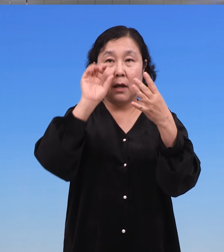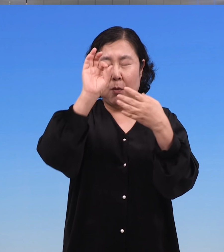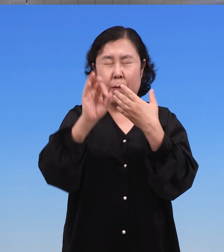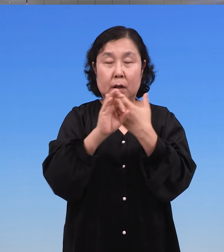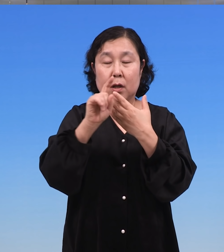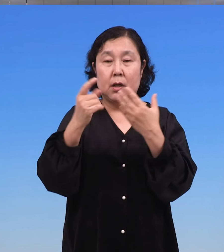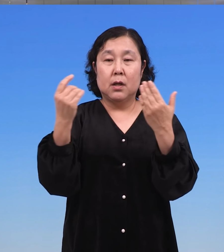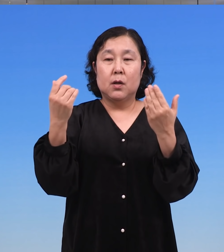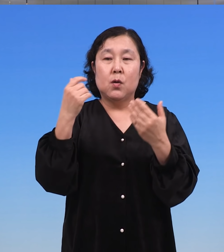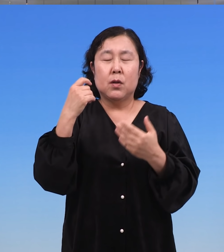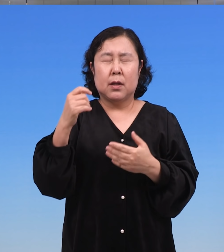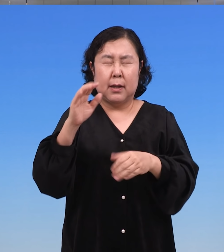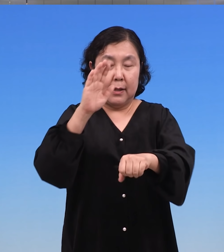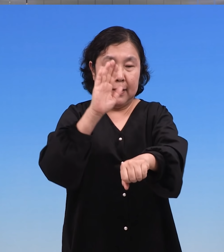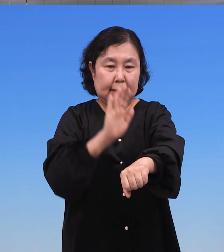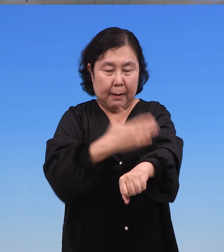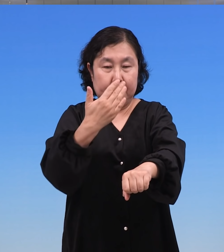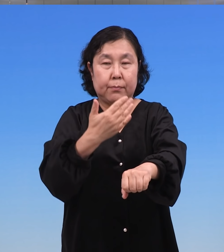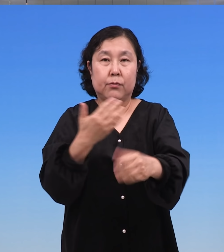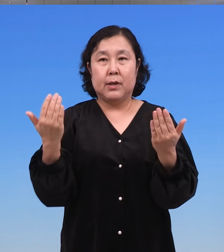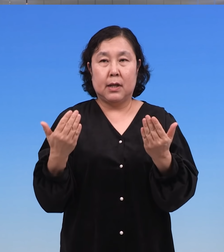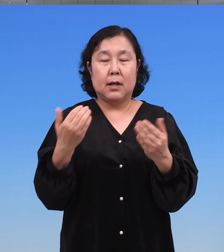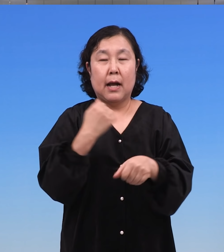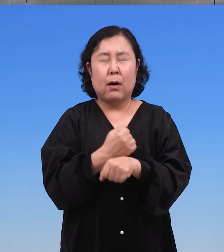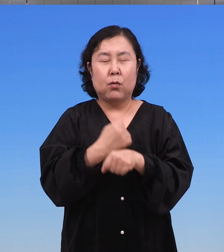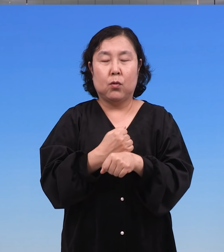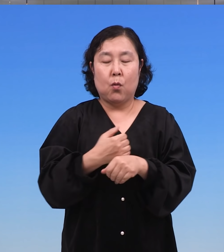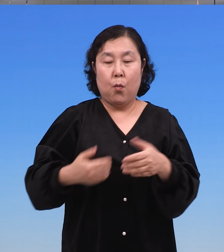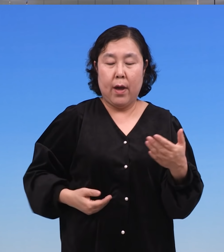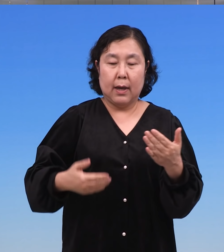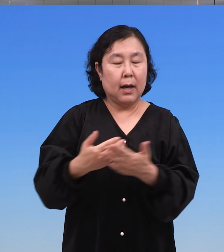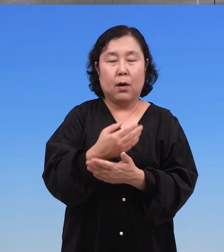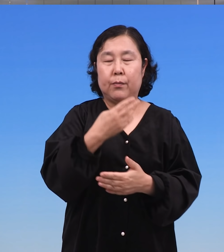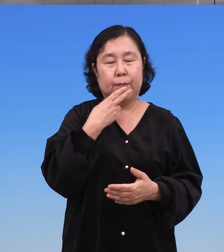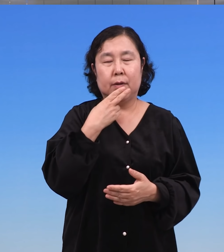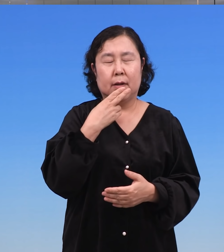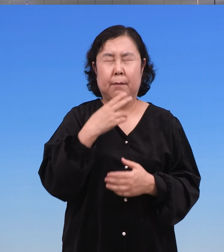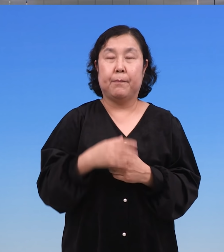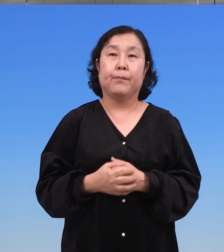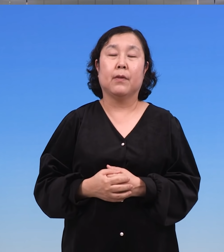보면은 그들은 그런 못된 짓을 저지르고도 끝까지 회개하지 않습니다.